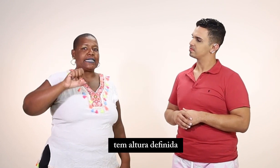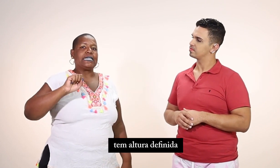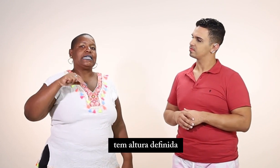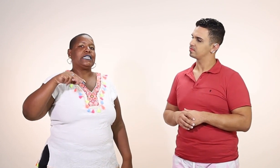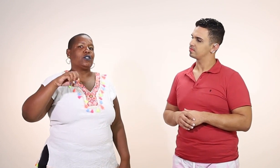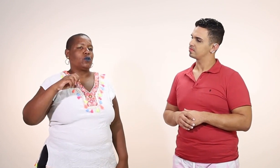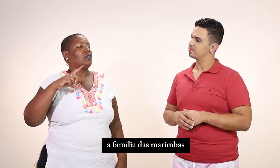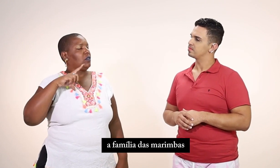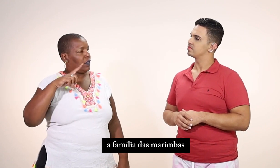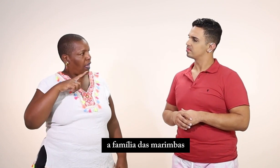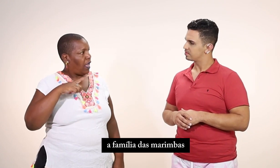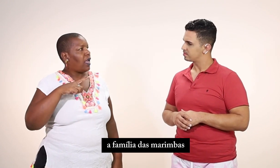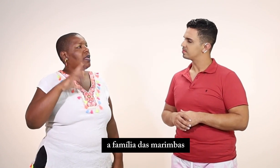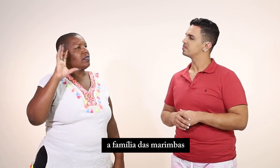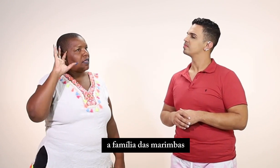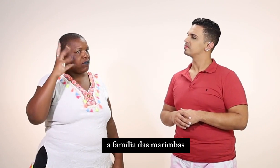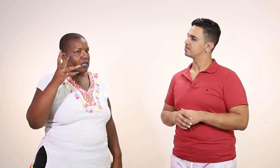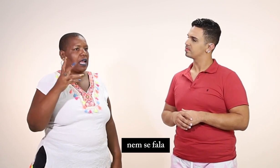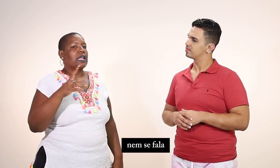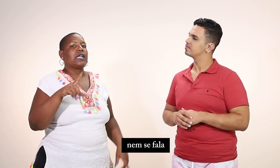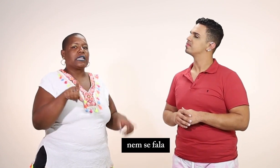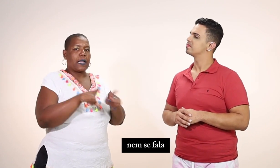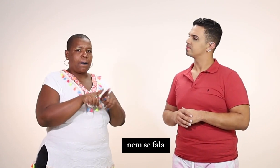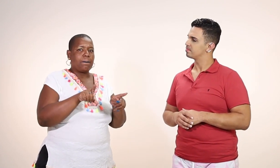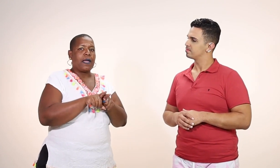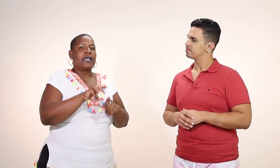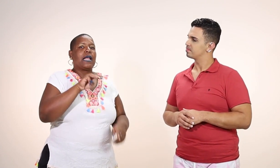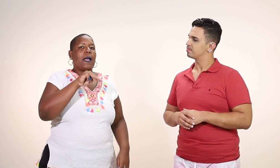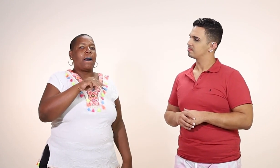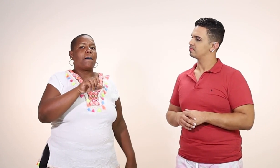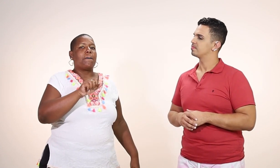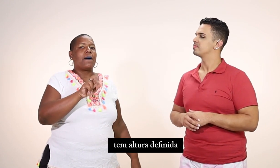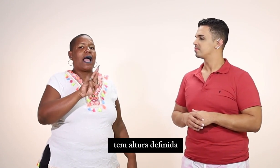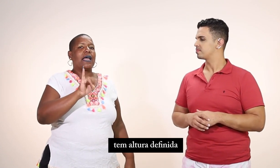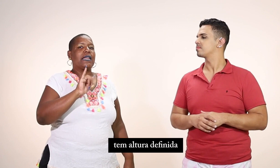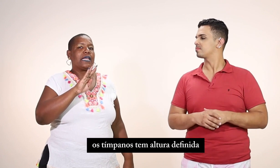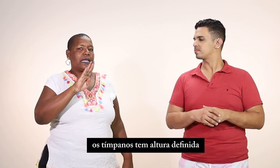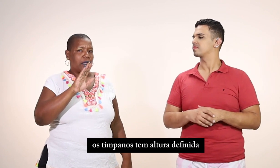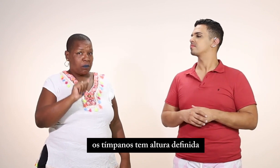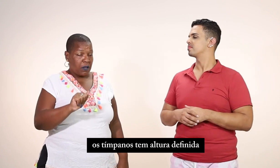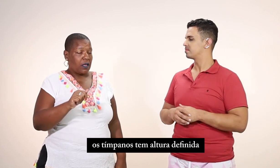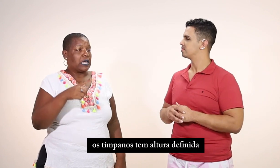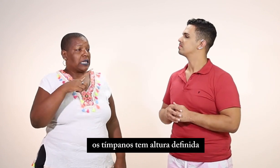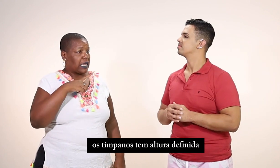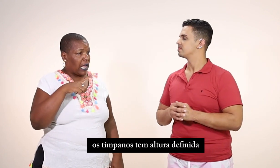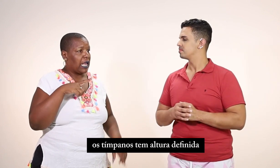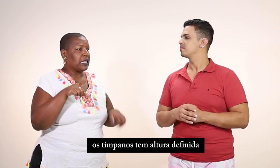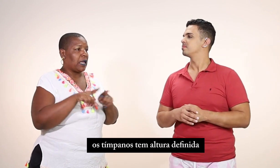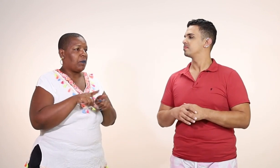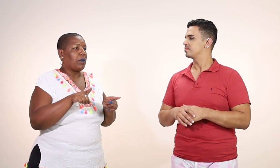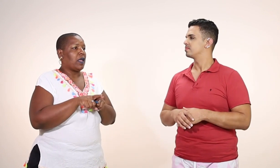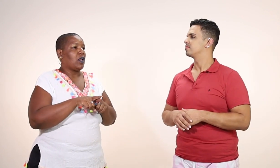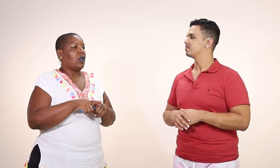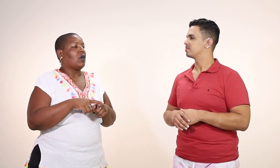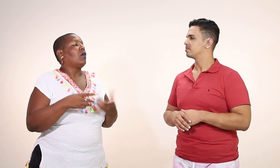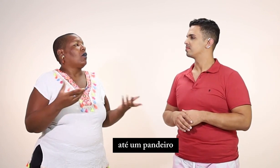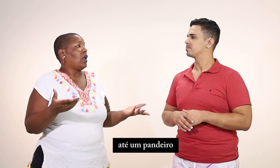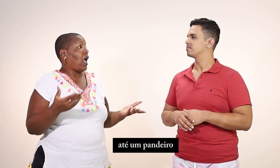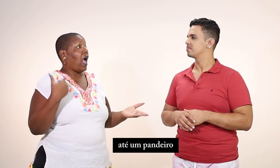definida. A família das marimbas nem se fala. Uhum. Tem alturas definidas. Os tímpanos têm altura definida. Os Até um pandeiro,